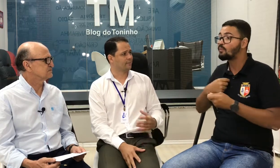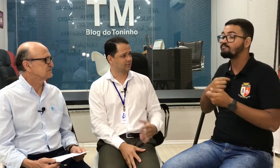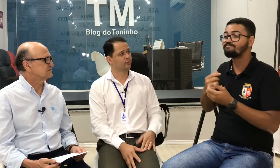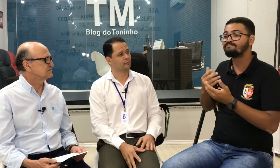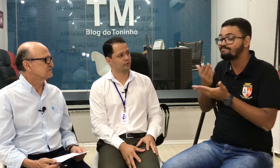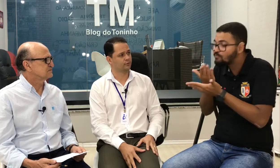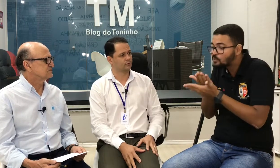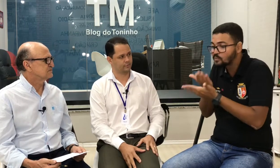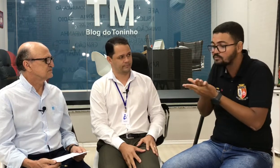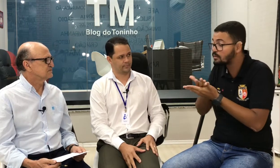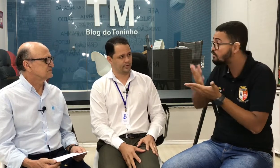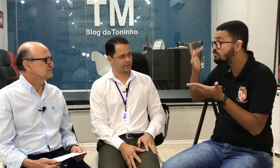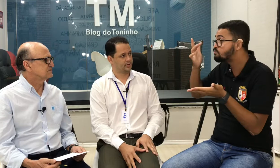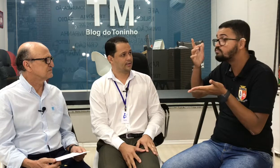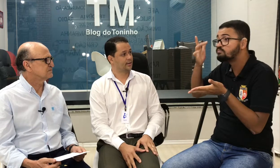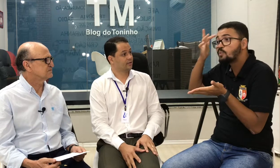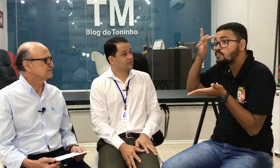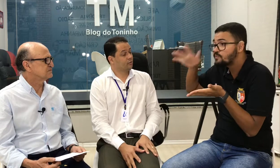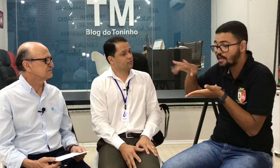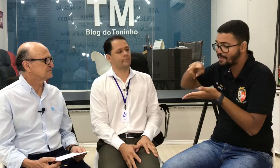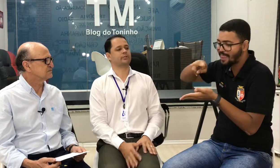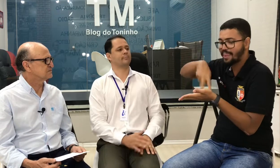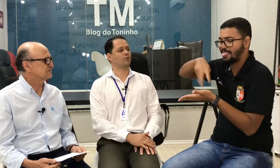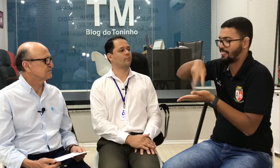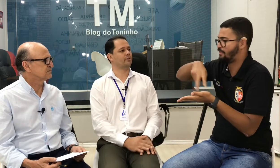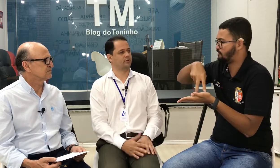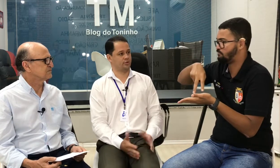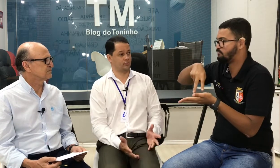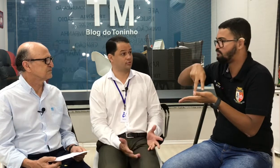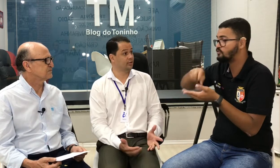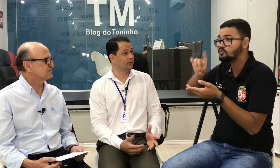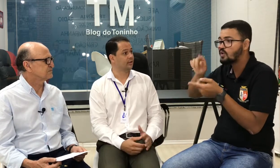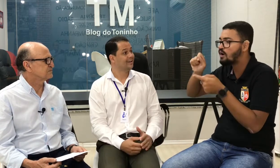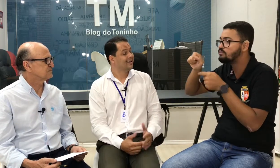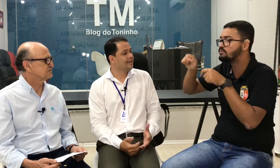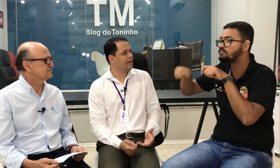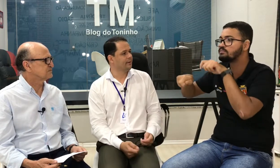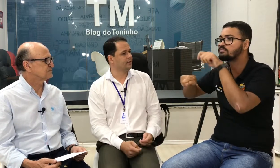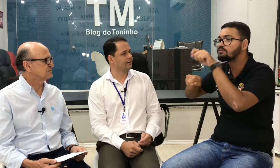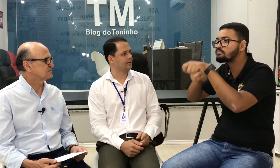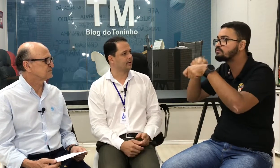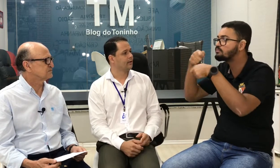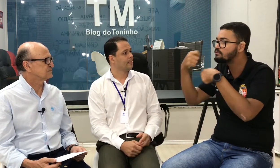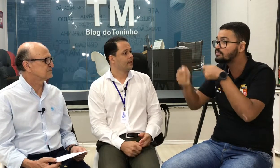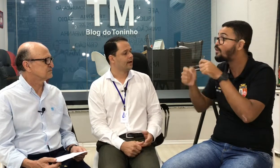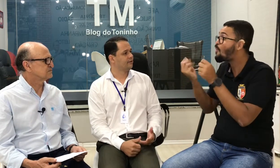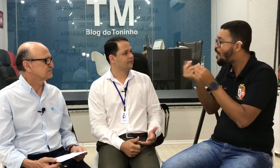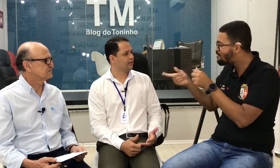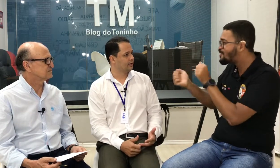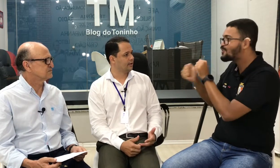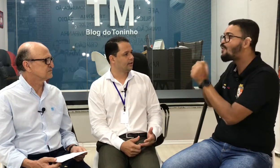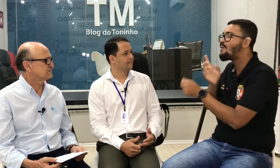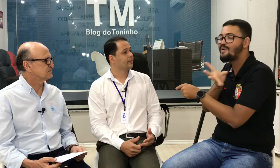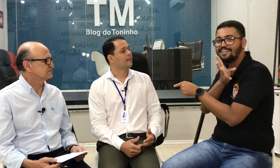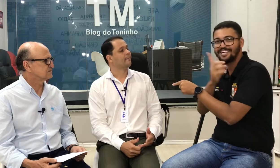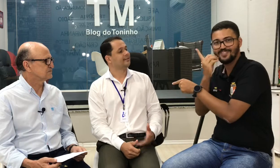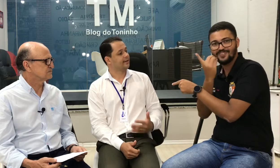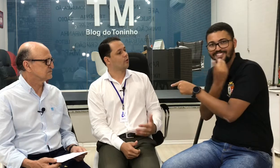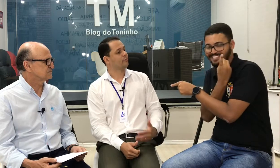por isso. E a gente não tinha, por exemplo, no começo, a gente não tinha ninguém para interpretar. A gente tinha que ler, mas aí